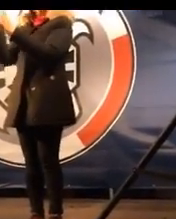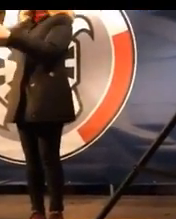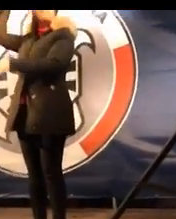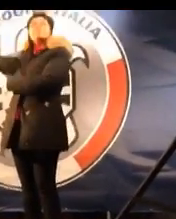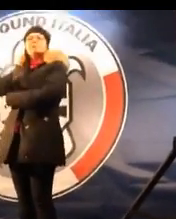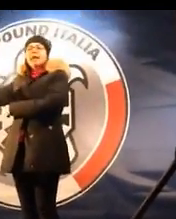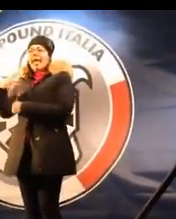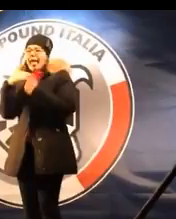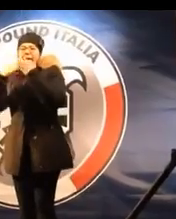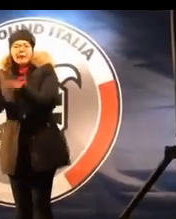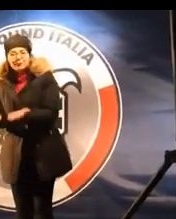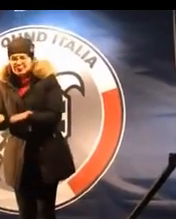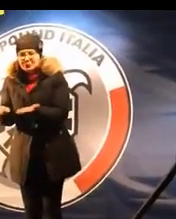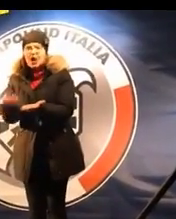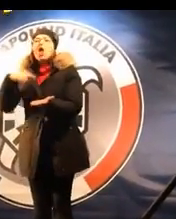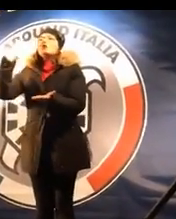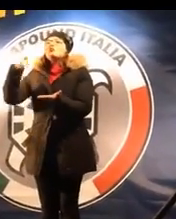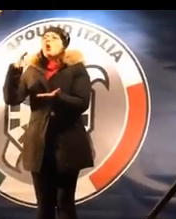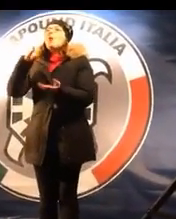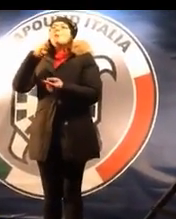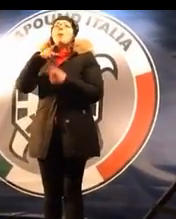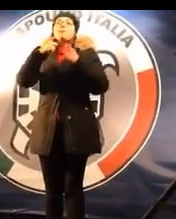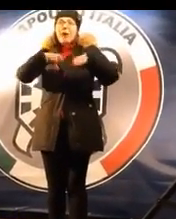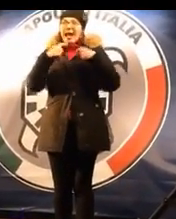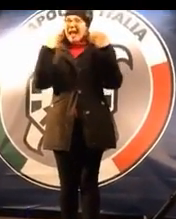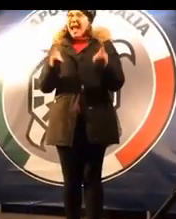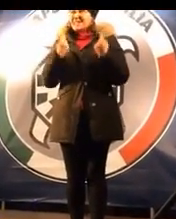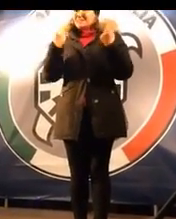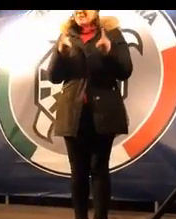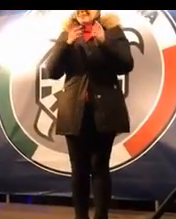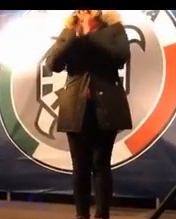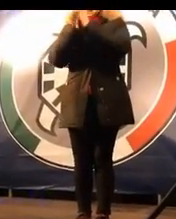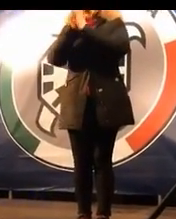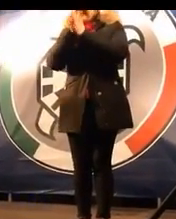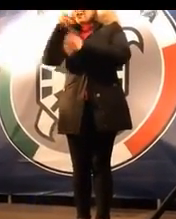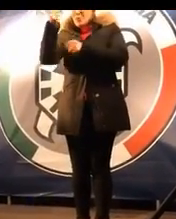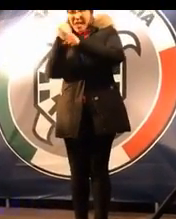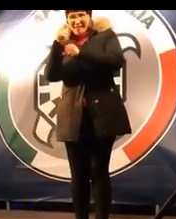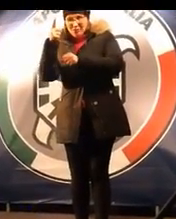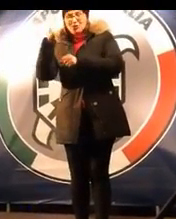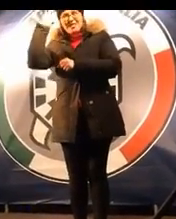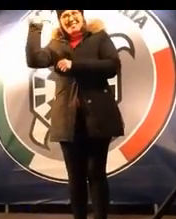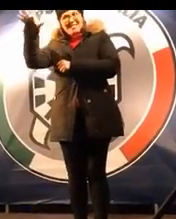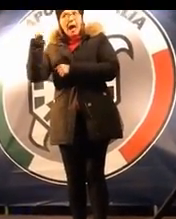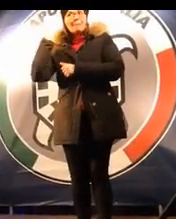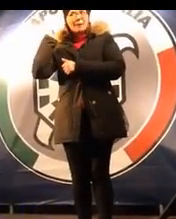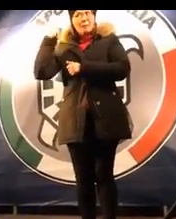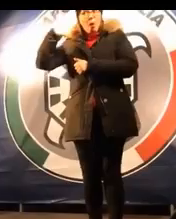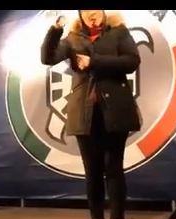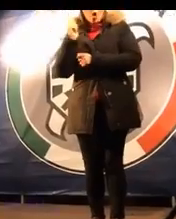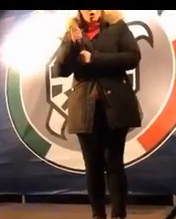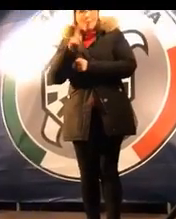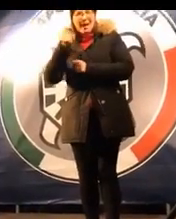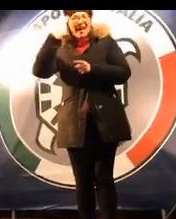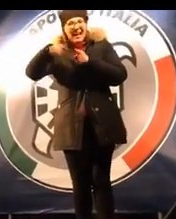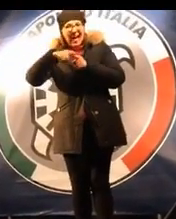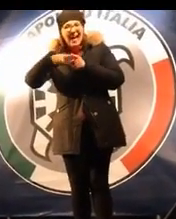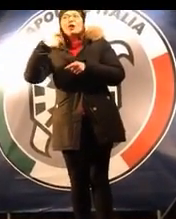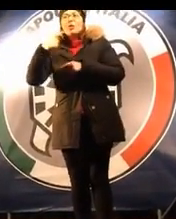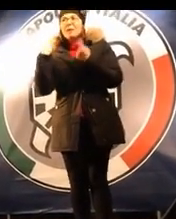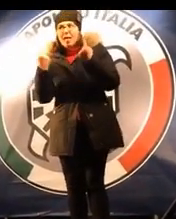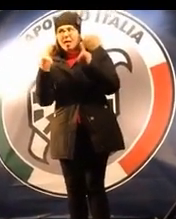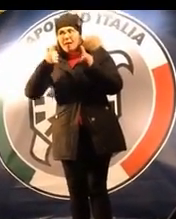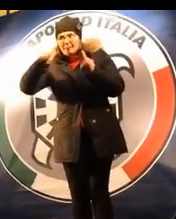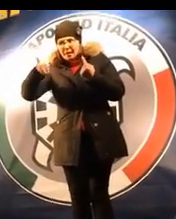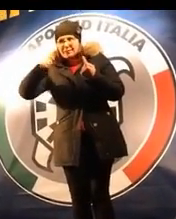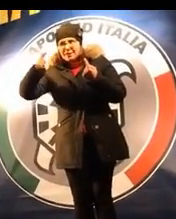che tu, visto che hai il lavoro precario, non paghi una, due, tre rate, già alla quinta puoi intervenire e portarti via la casa messa a ipoteca,